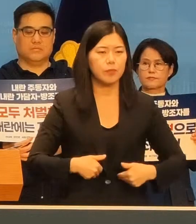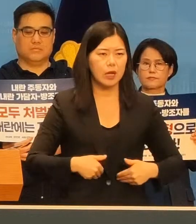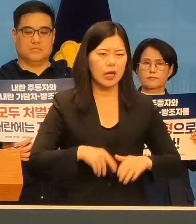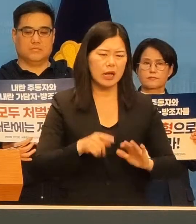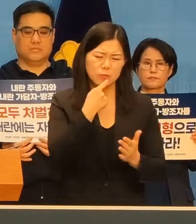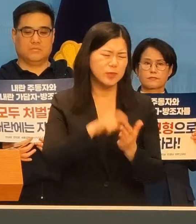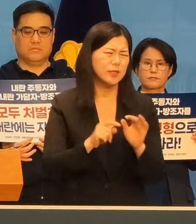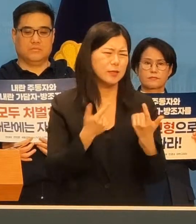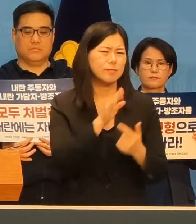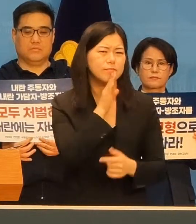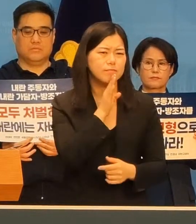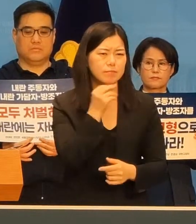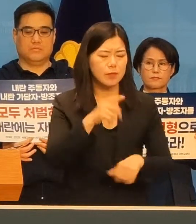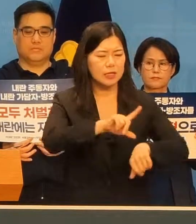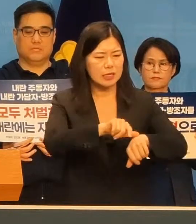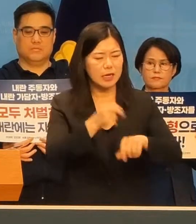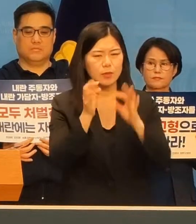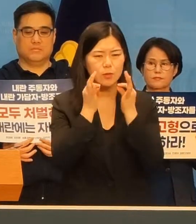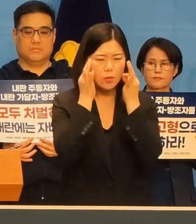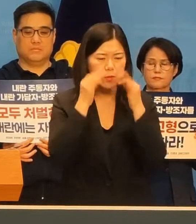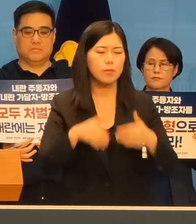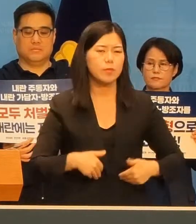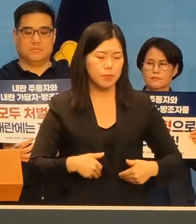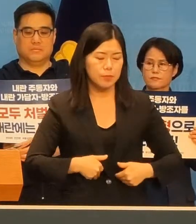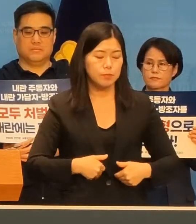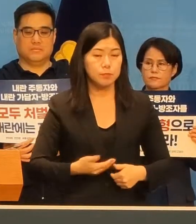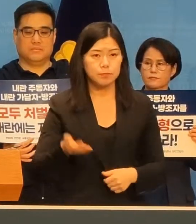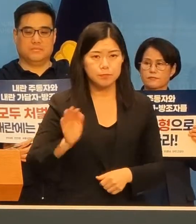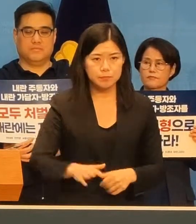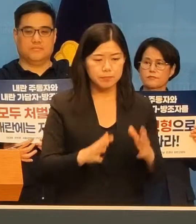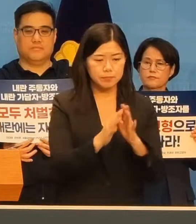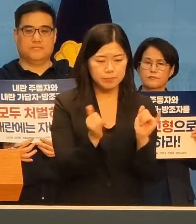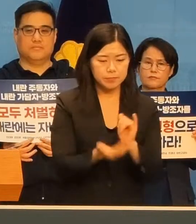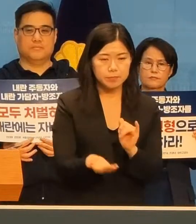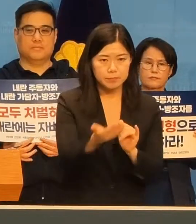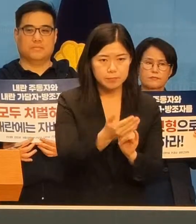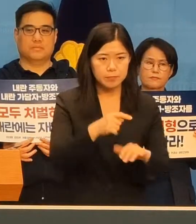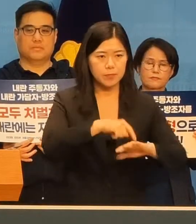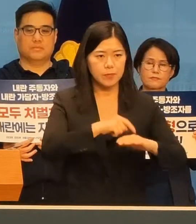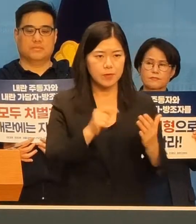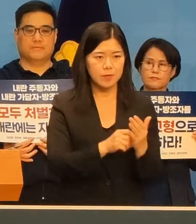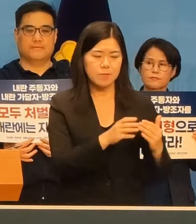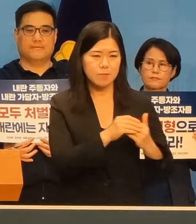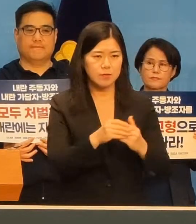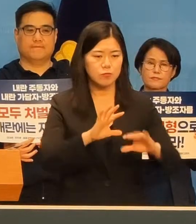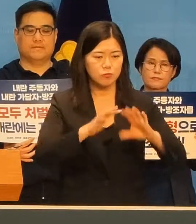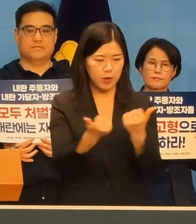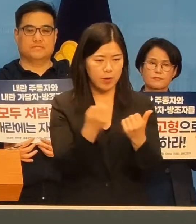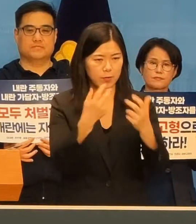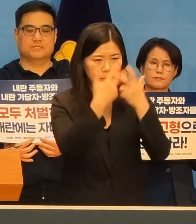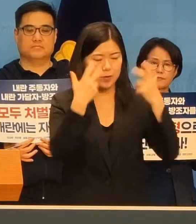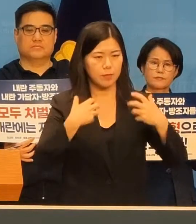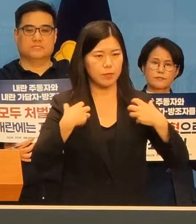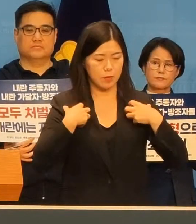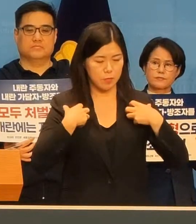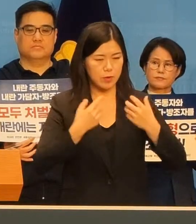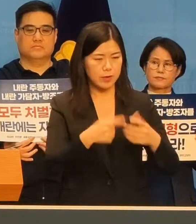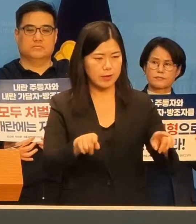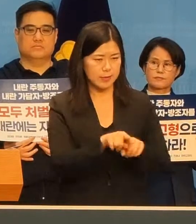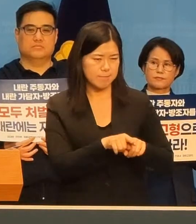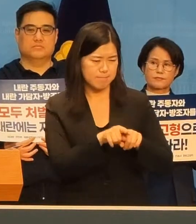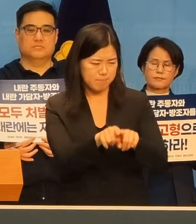쉽지만은 않겠고 시간과 노력이 꽤나 들겠지만 우리 시민들이 민주당 주도 국회, 이재명 국민주권정부와 뜻을 모아